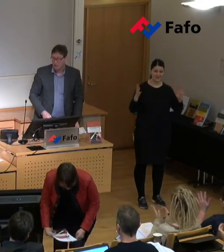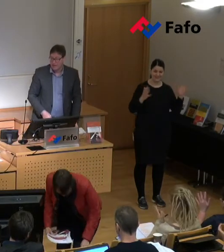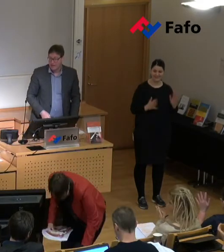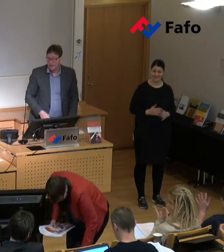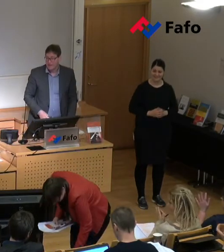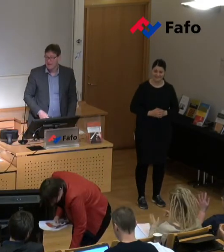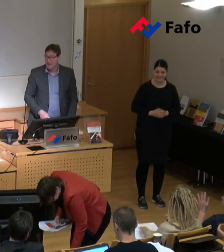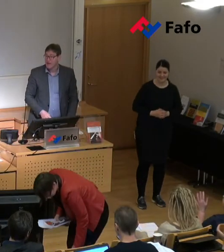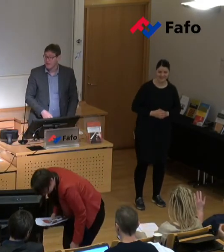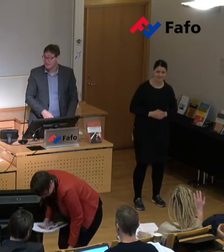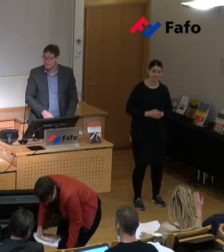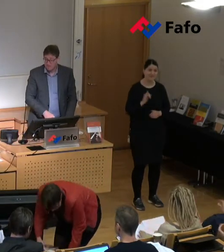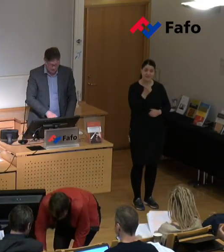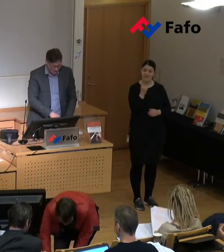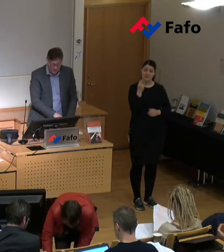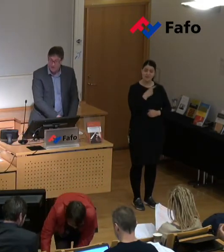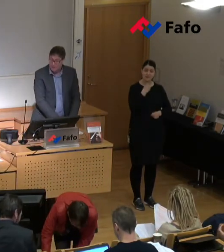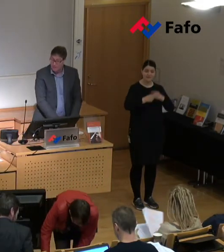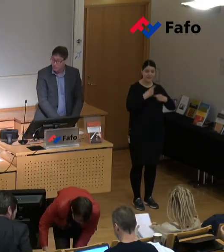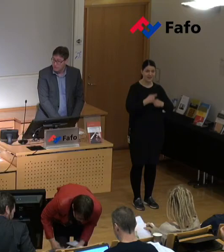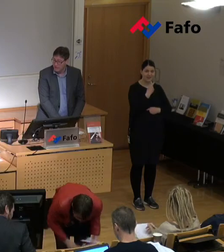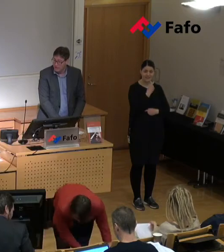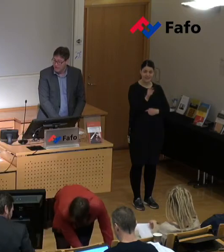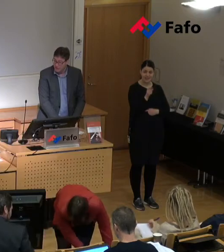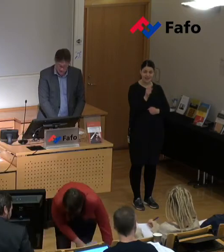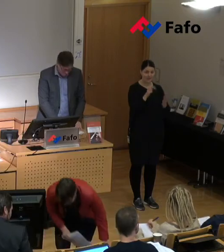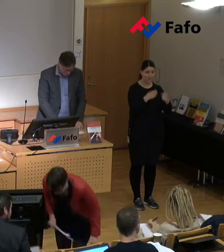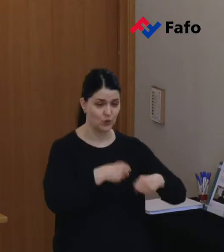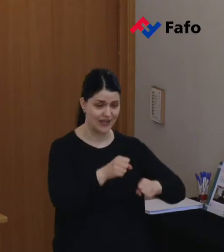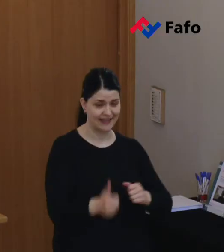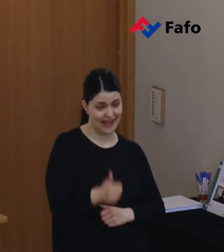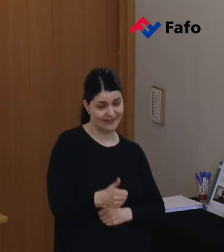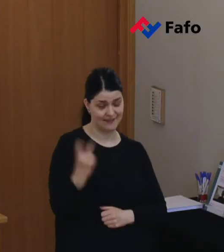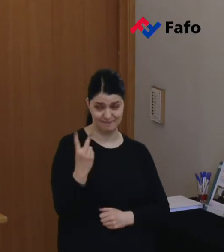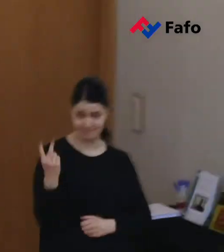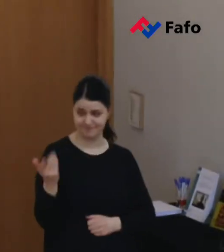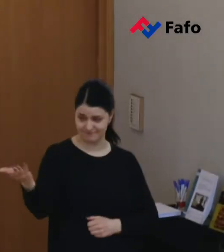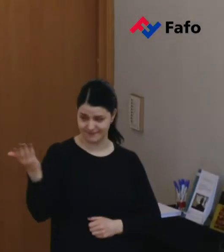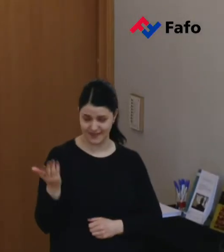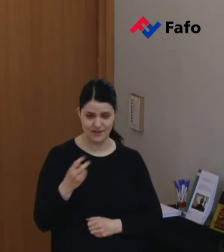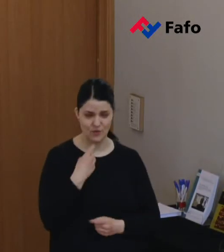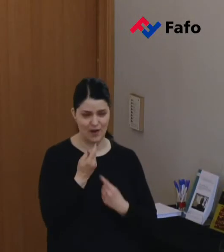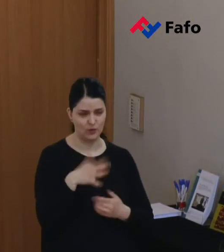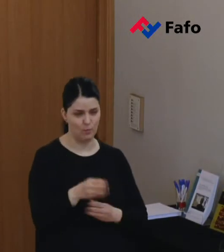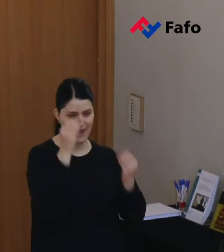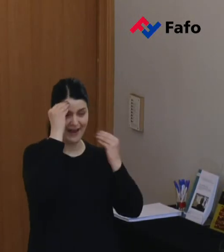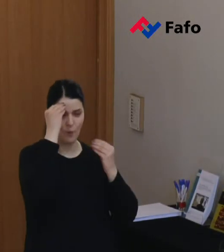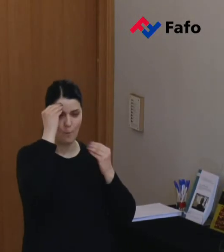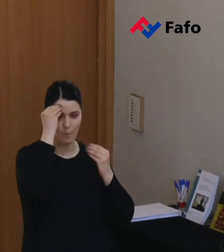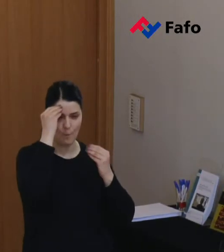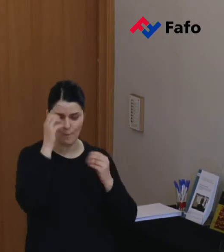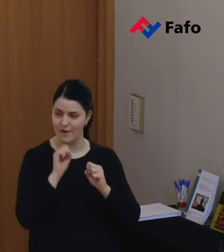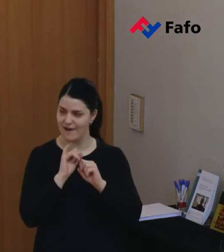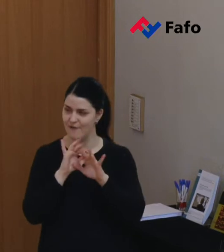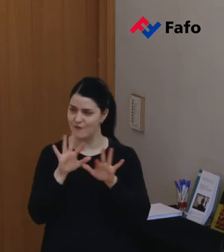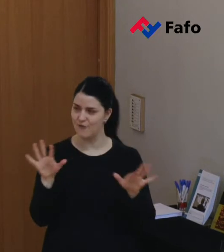Tusen takk. Da går vi raskt videre til prosjektlederne, som skal snakke om lærdommer. Og så, jeg synes det